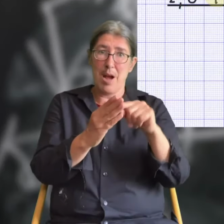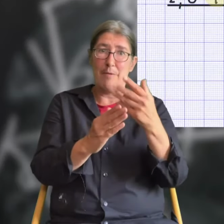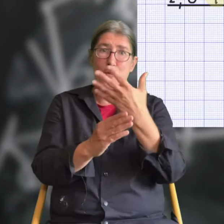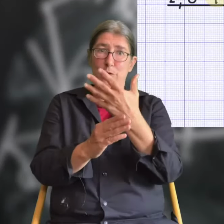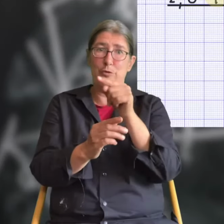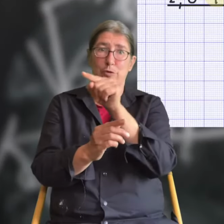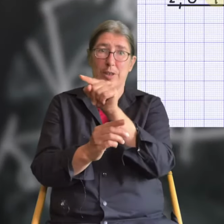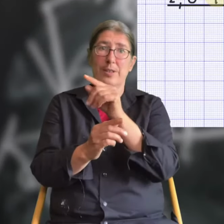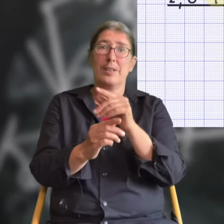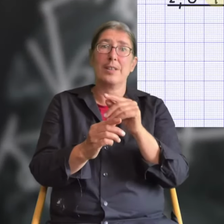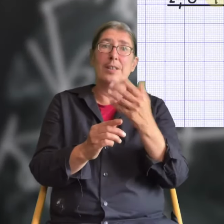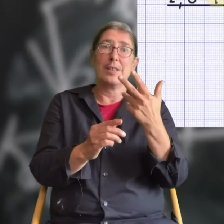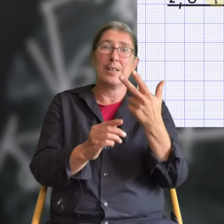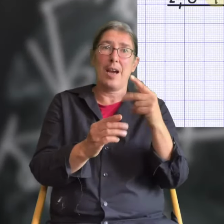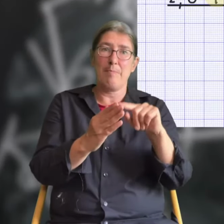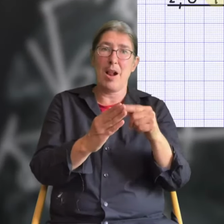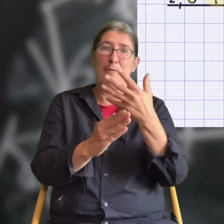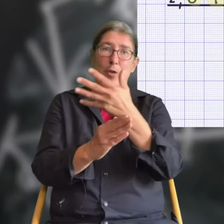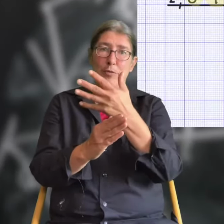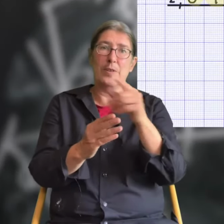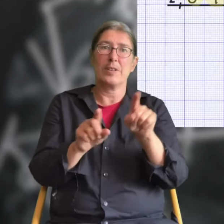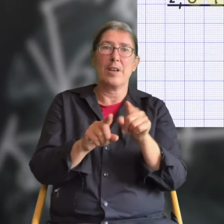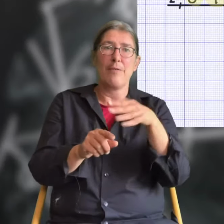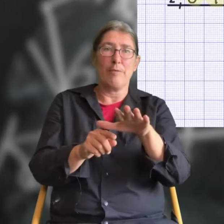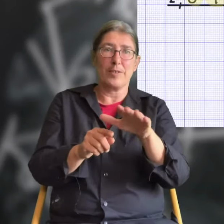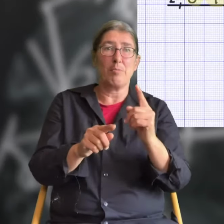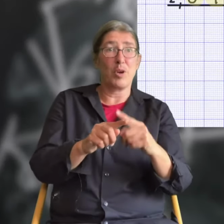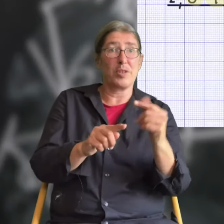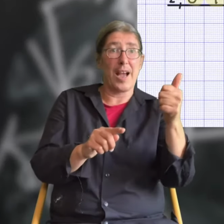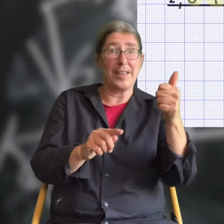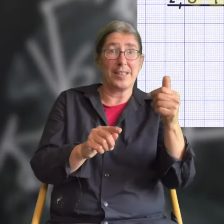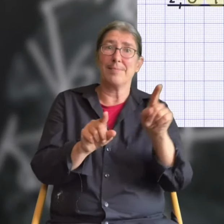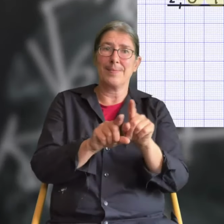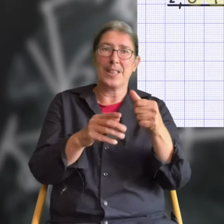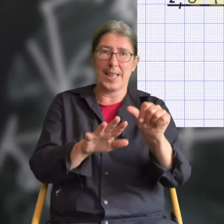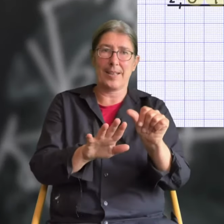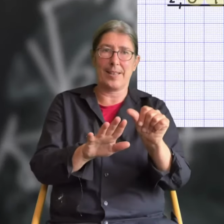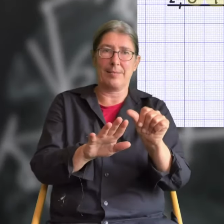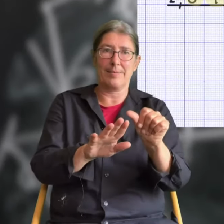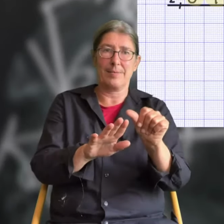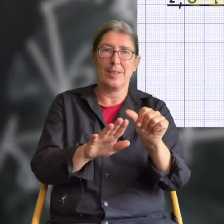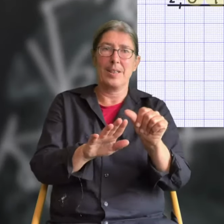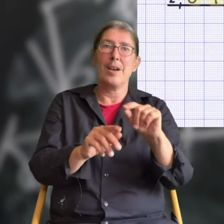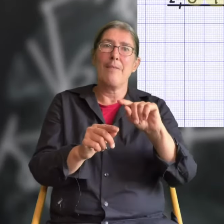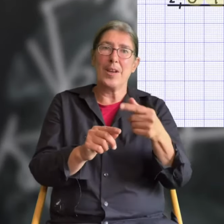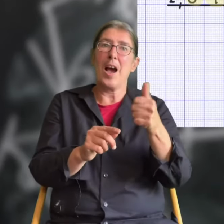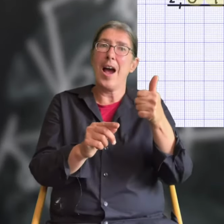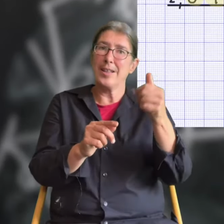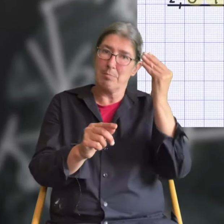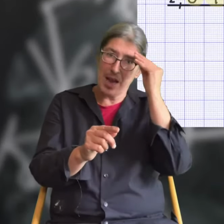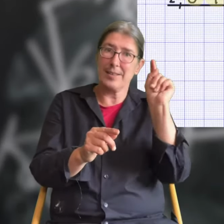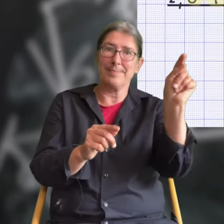5. Und 3 mal 5 ist 15 plus dieser gemerkten 1 ist 16. Und ich muss mir wieder die